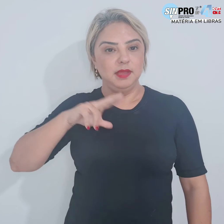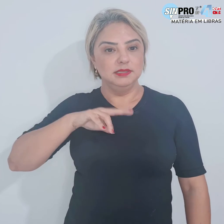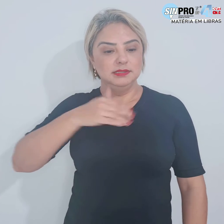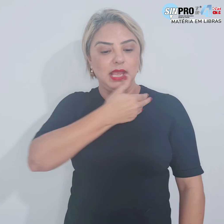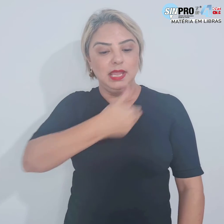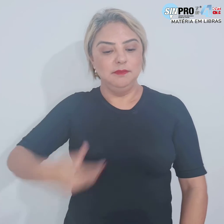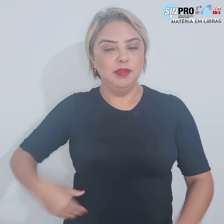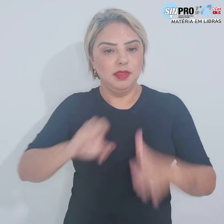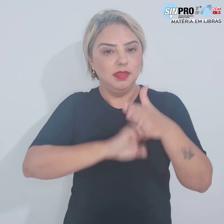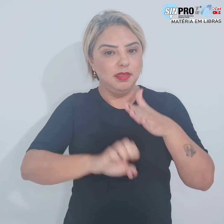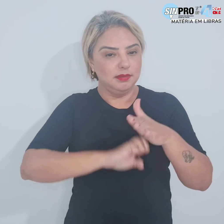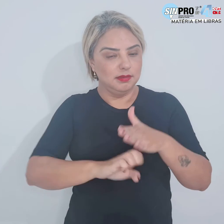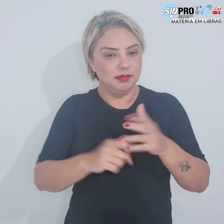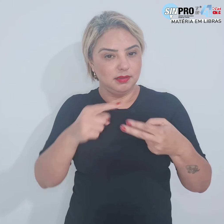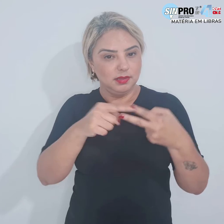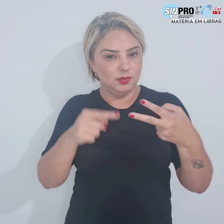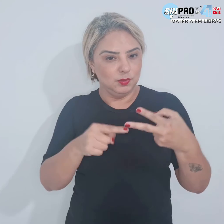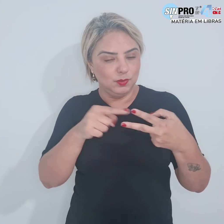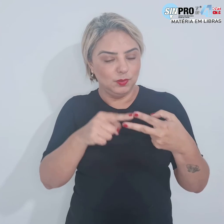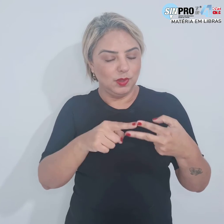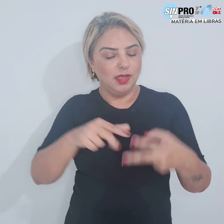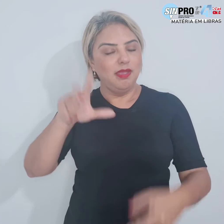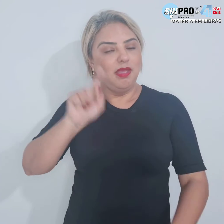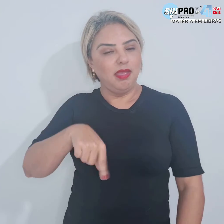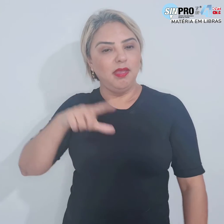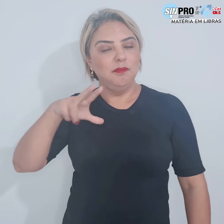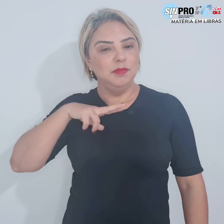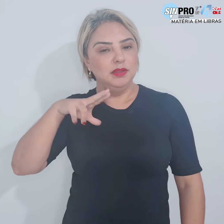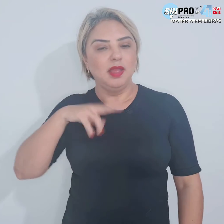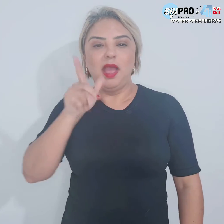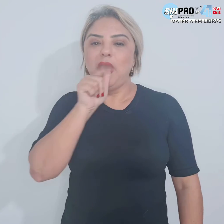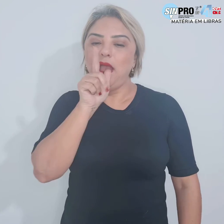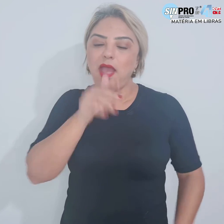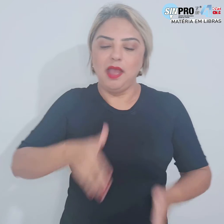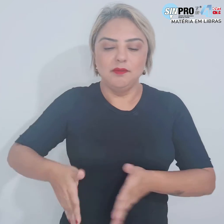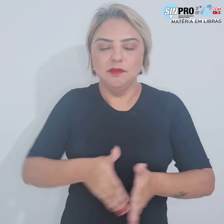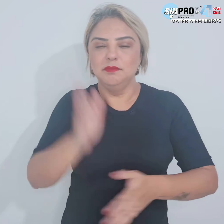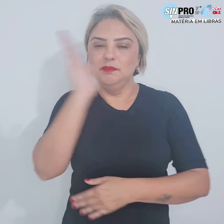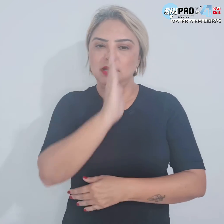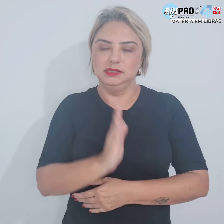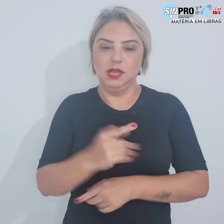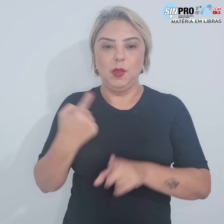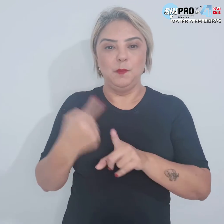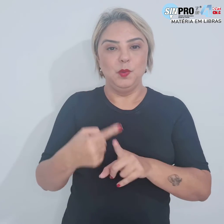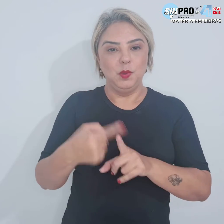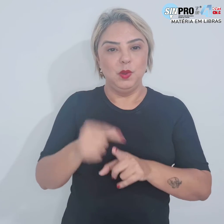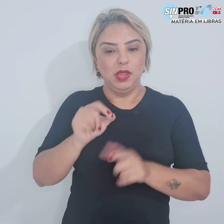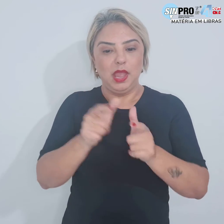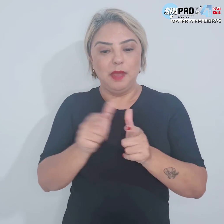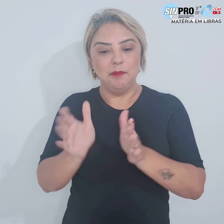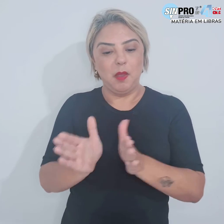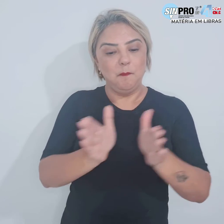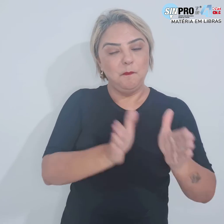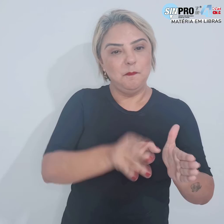Eletrobras e a SEB é privatizar as águas brasileiras, porque a maior parte da